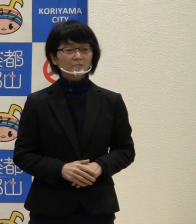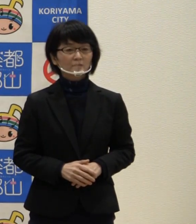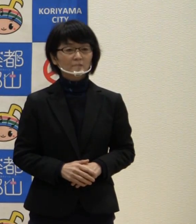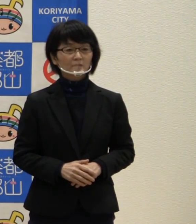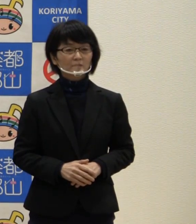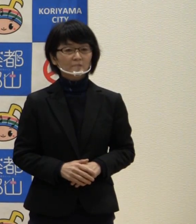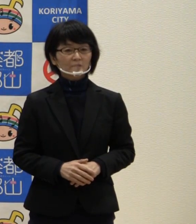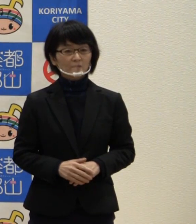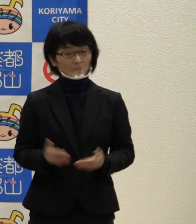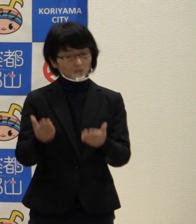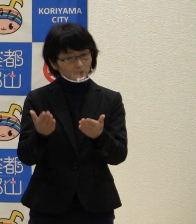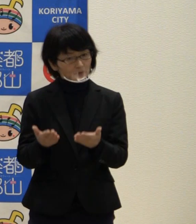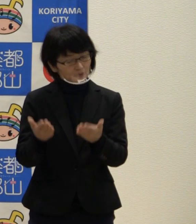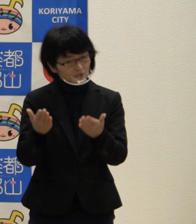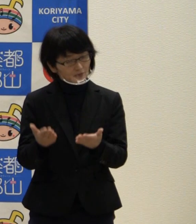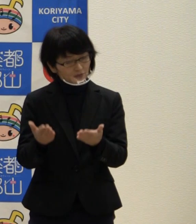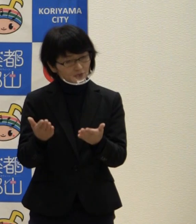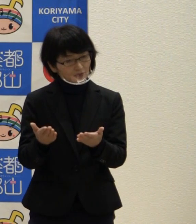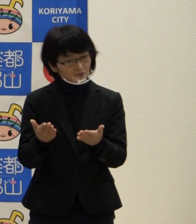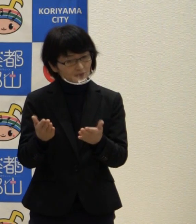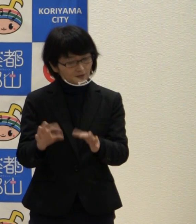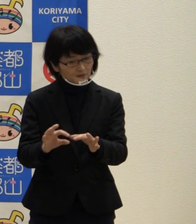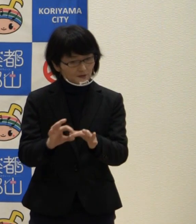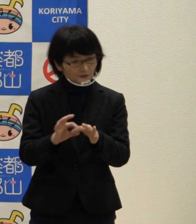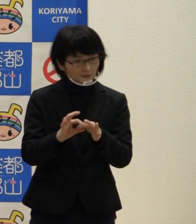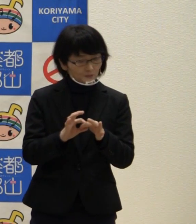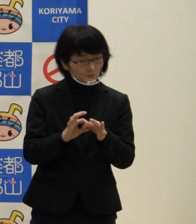これに影響するというふうには、